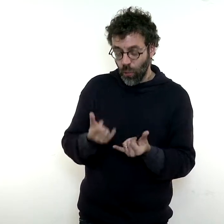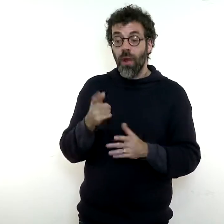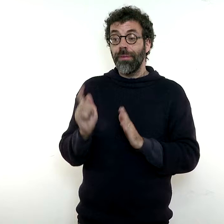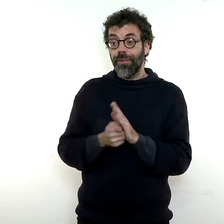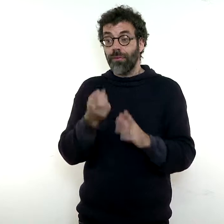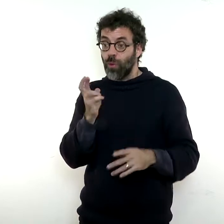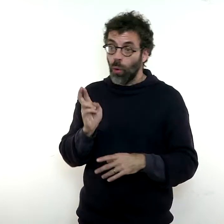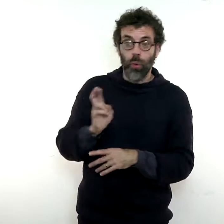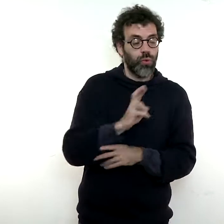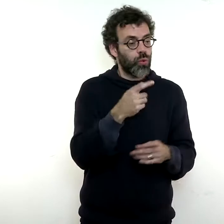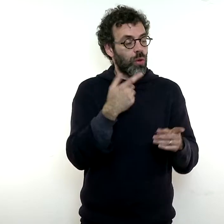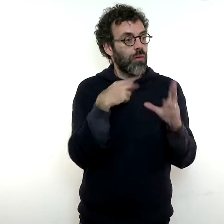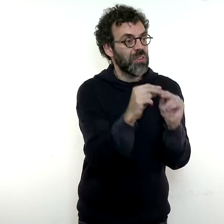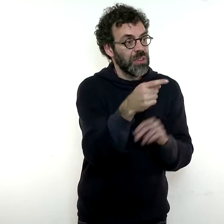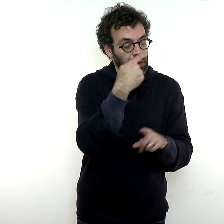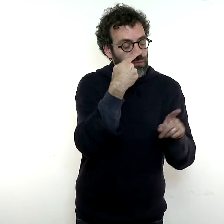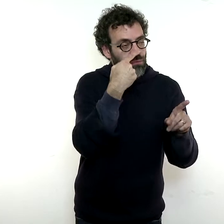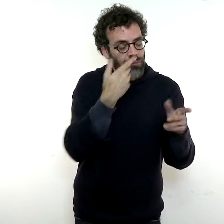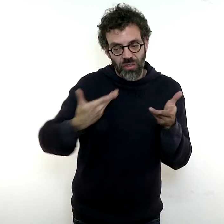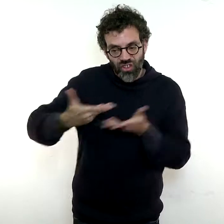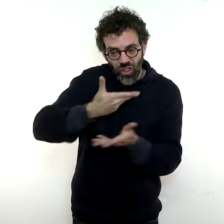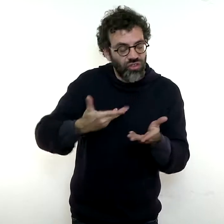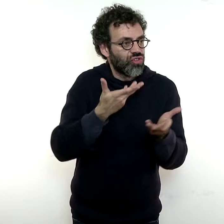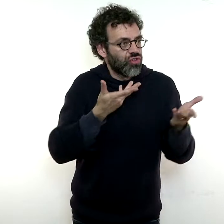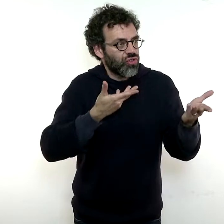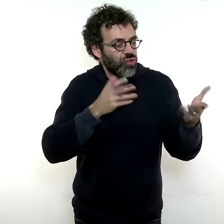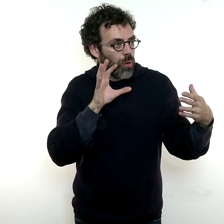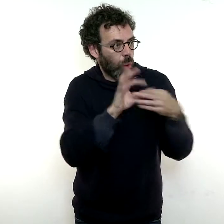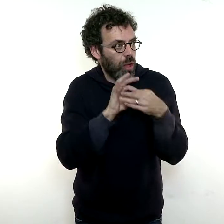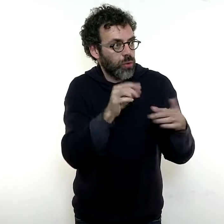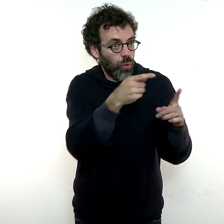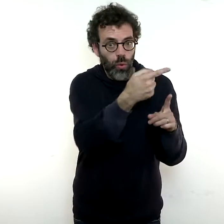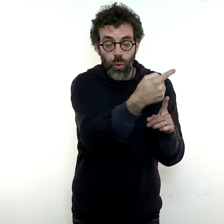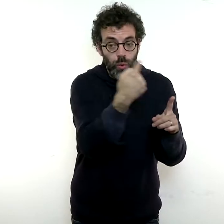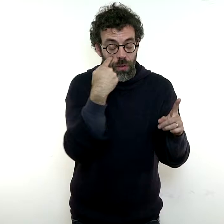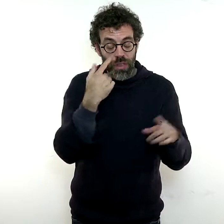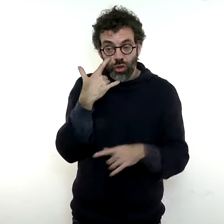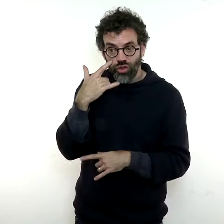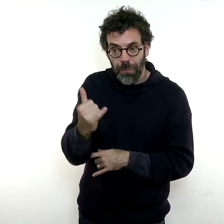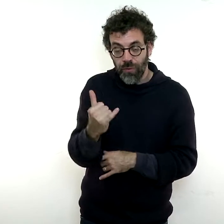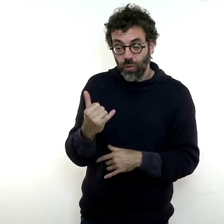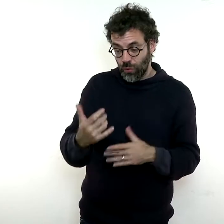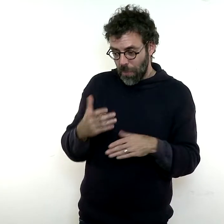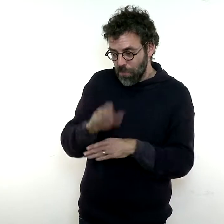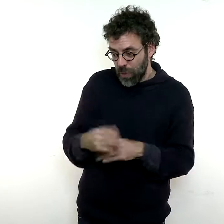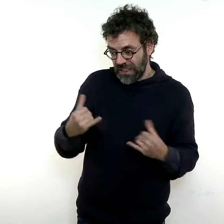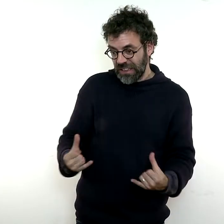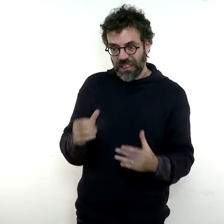Parce que, quelque part, lorsqu'on construit la ville avec les citoyens, alors je crois que la ville est sur de bons rails, et je tenais à le souligner ce